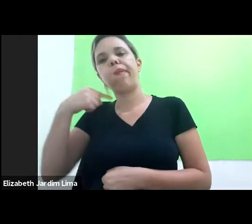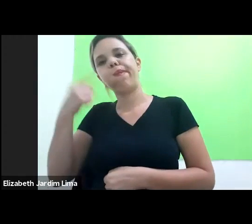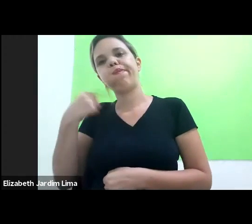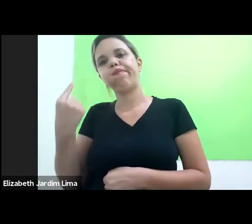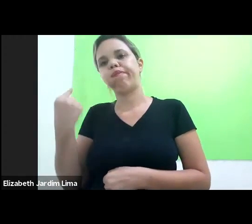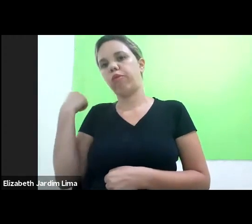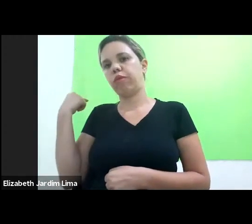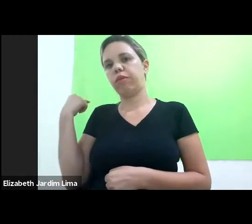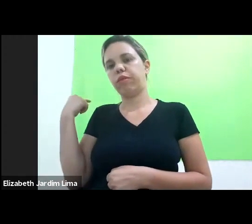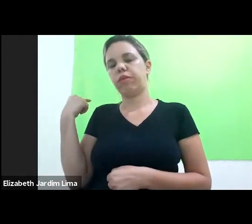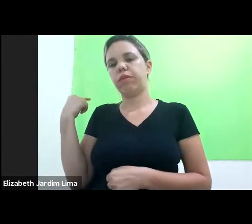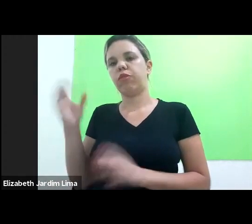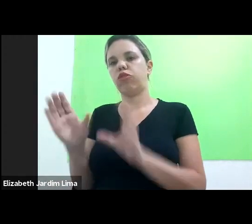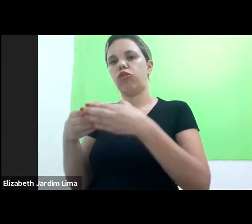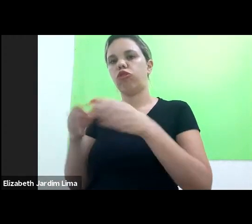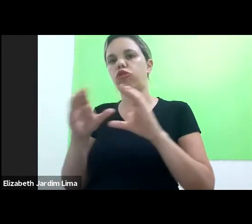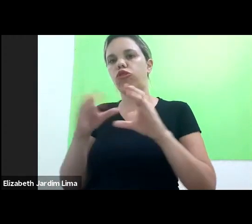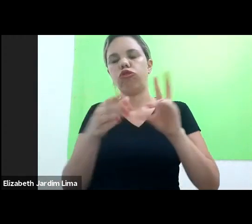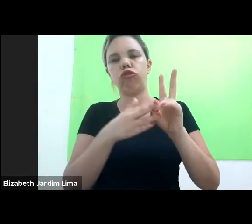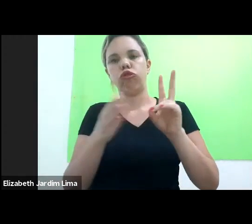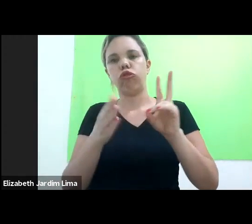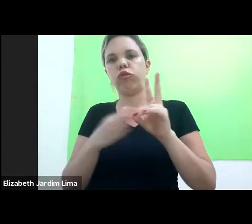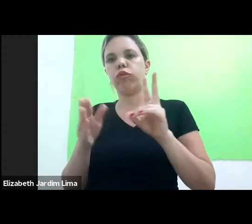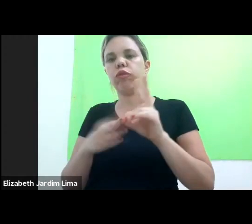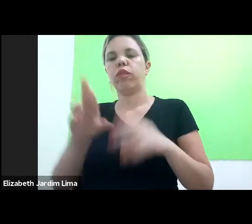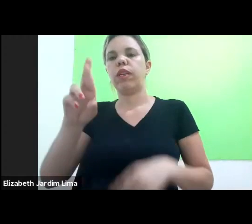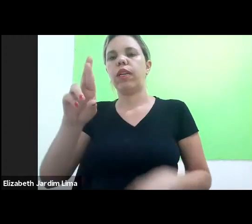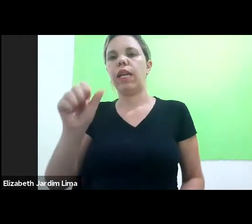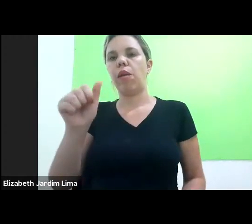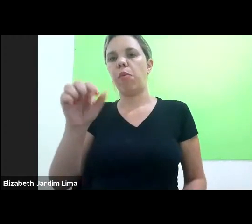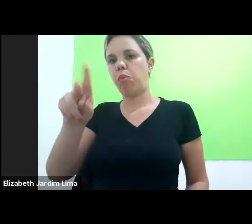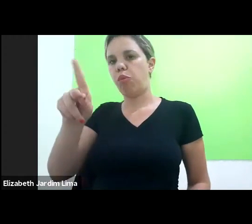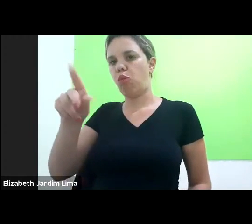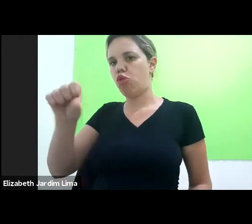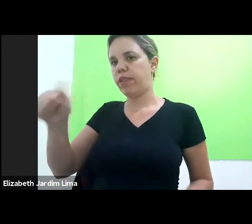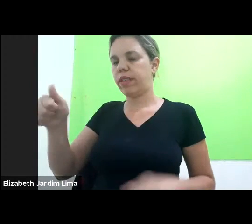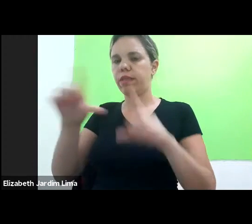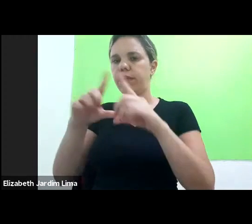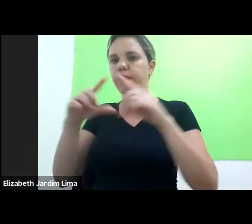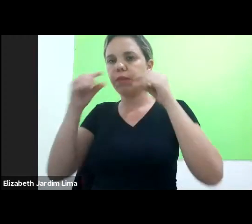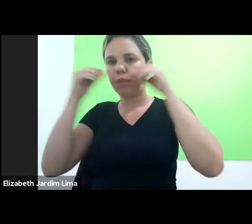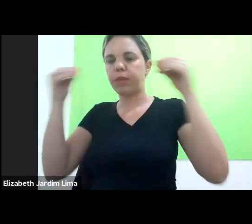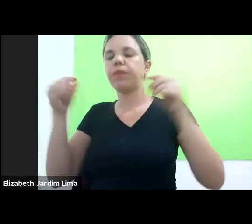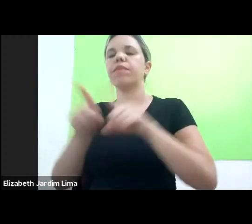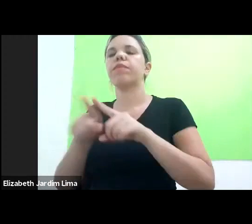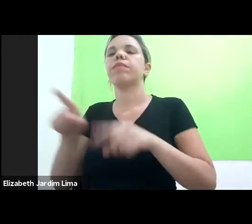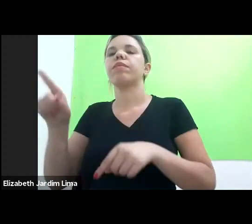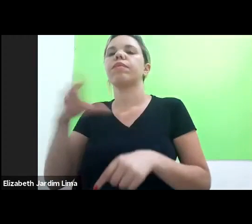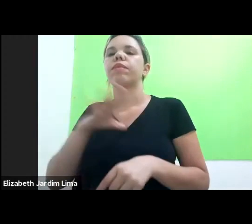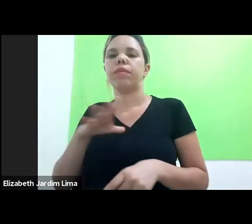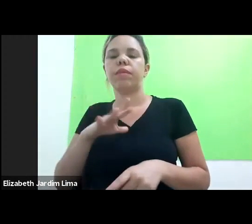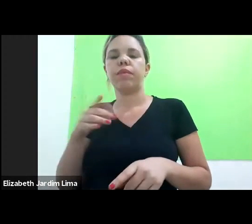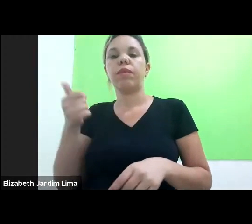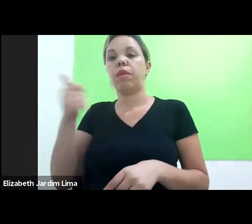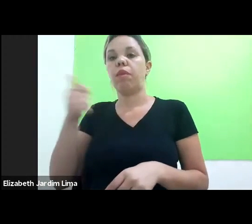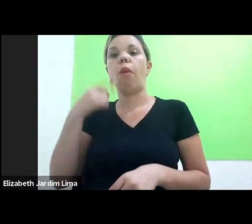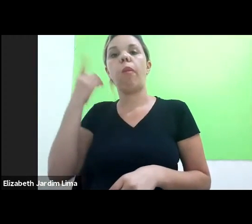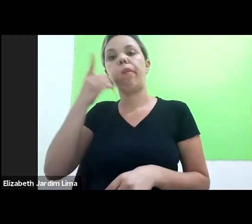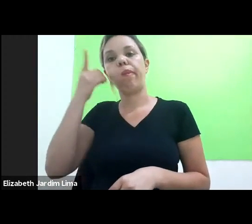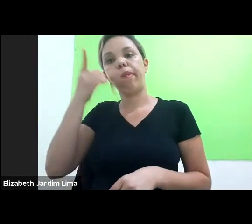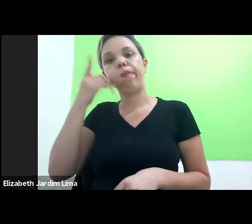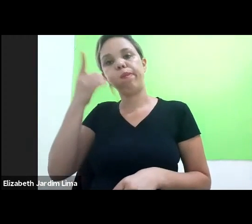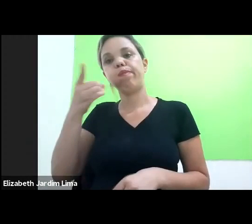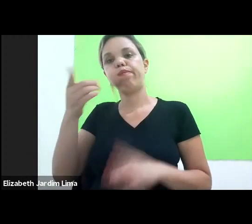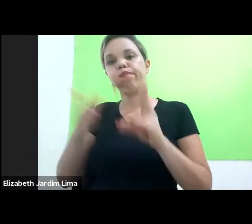advogada, né, das comunidades indígenas da Raposa Serra do Sol, e ela foi a primeira advogada indígena, mulher, e a primeira advogada a